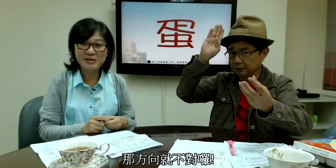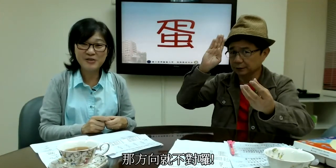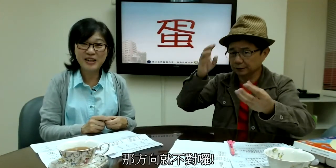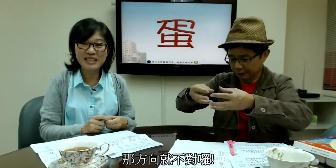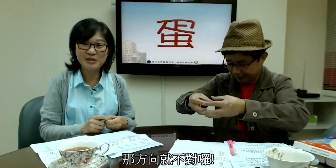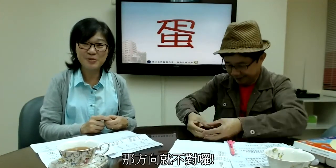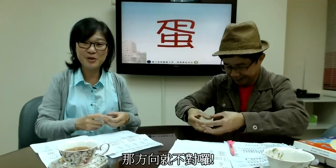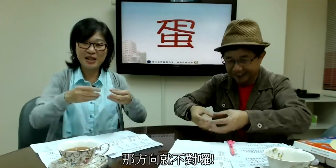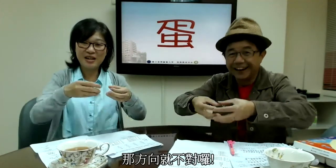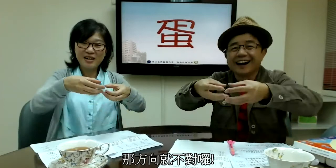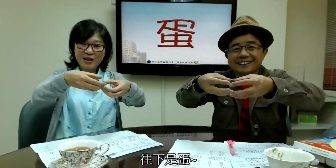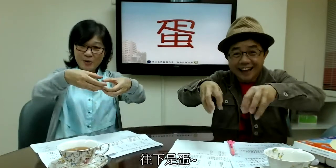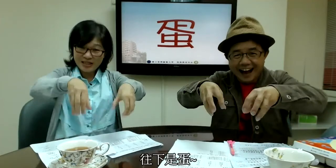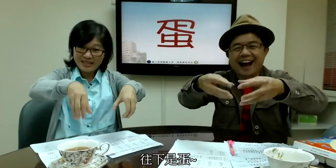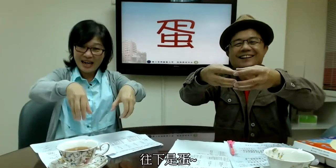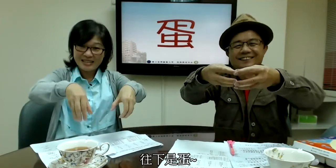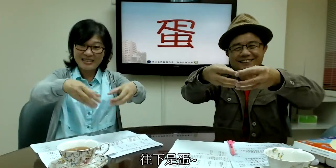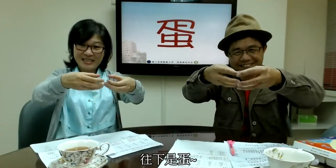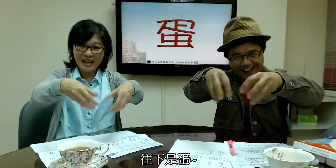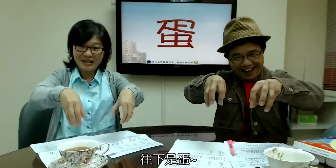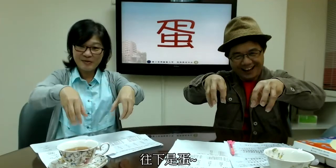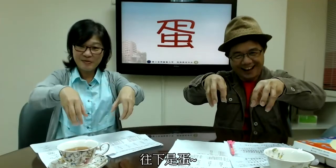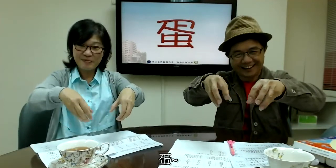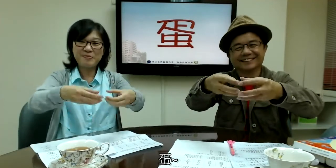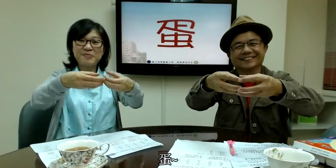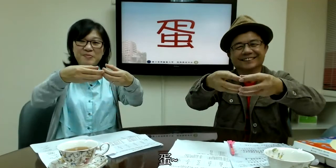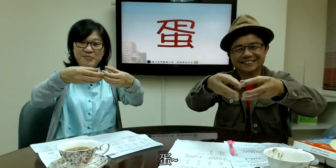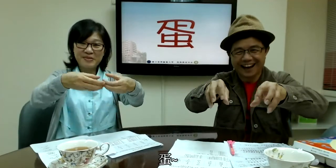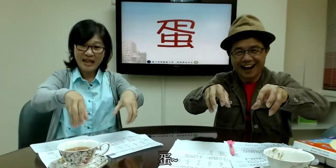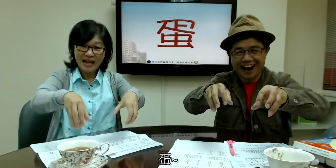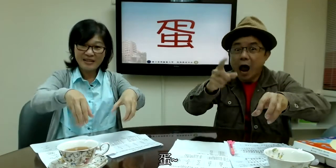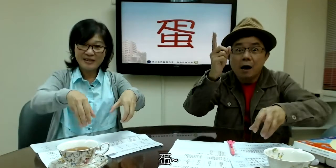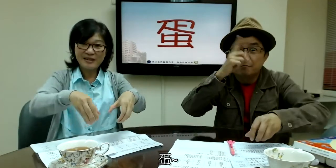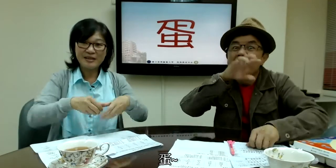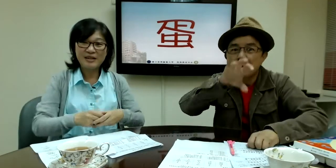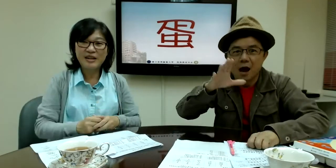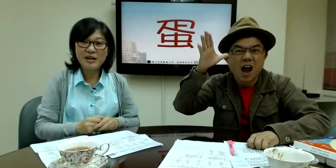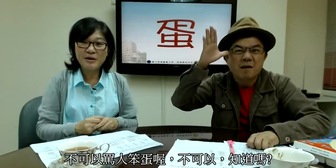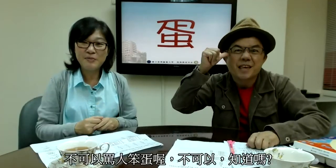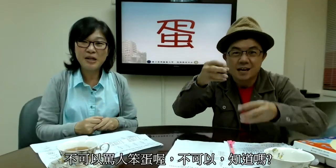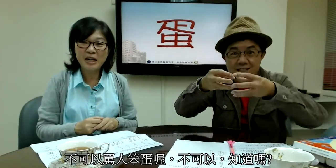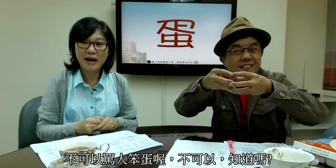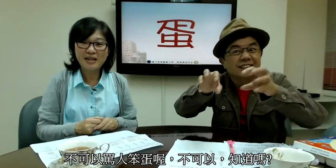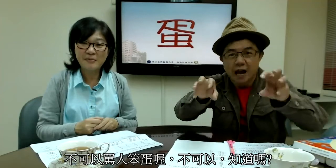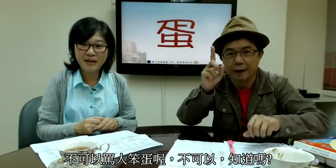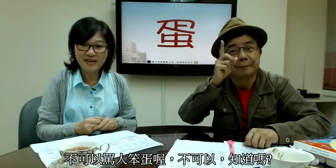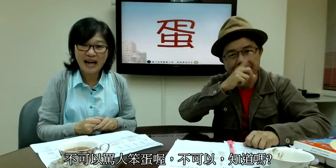方向就不对了。往下是蛋，蛋，不可以骂人笨蛋哦，